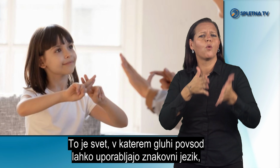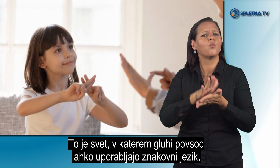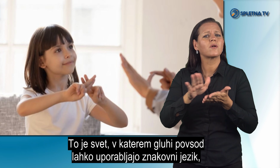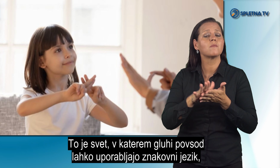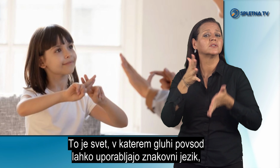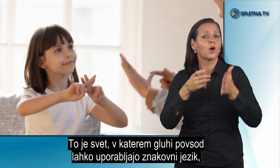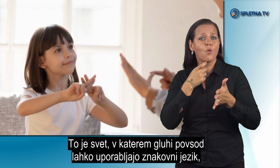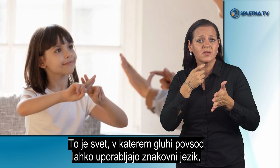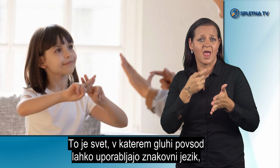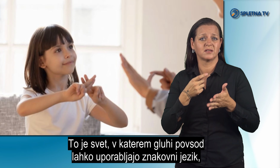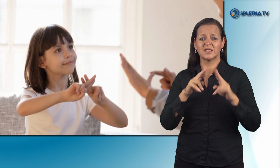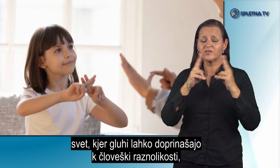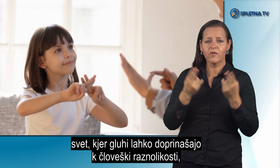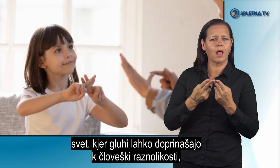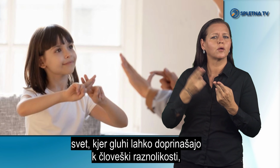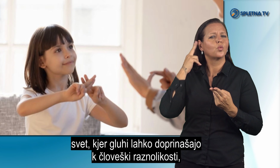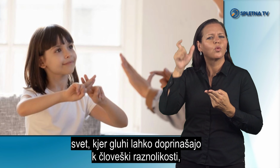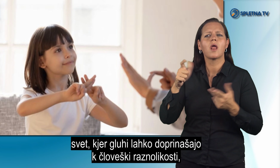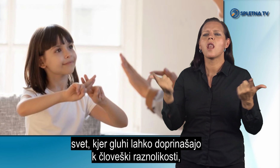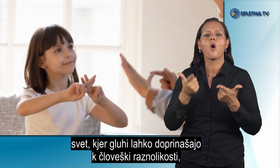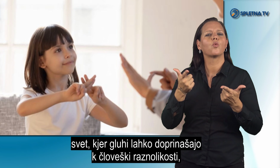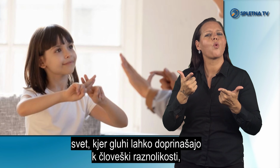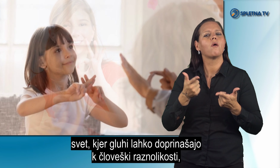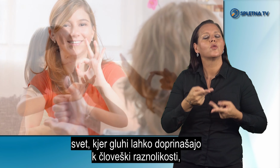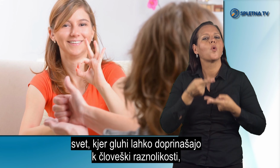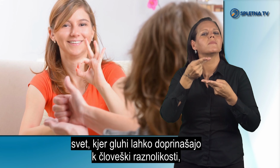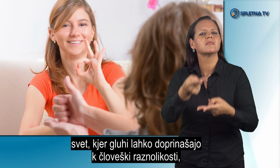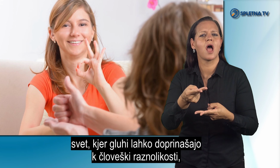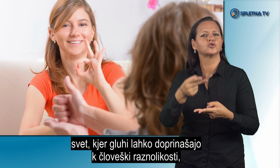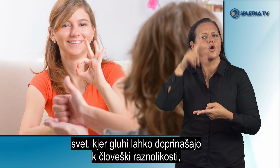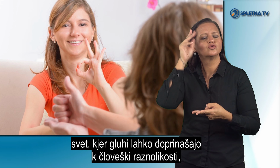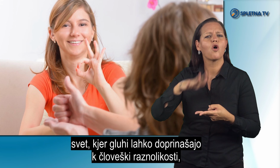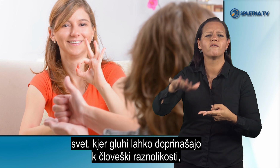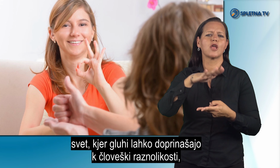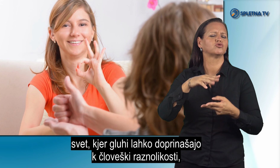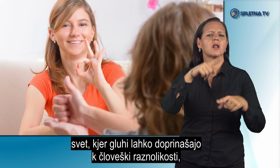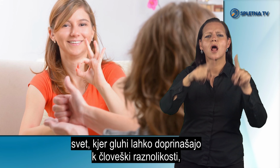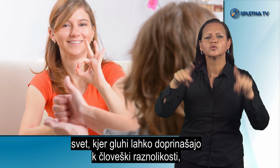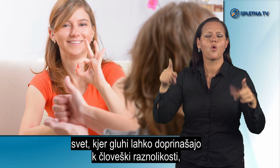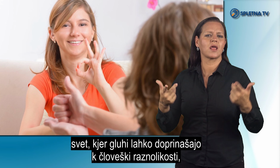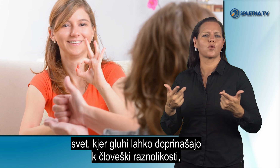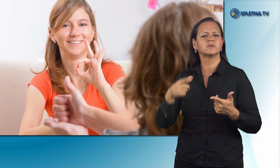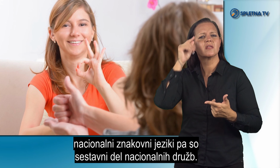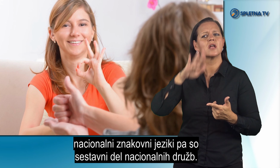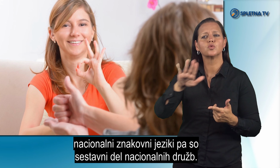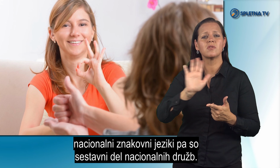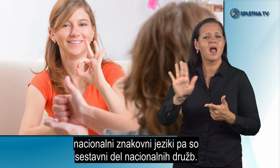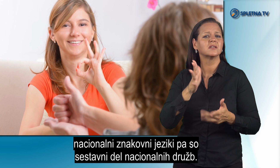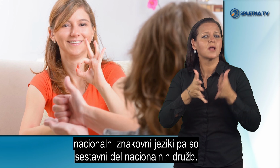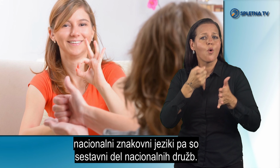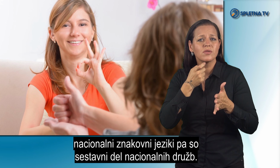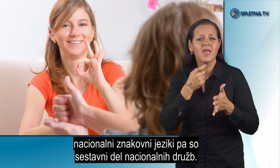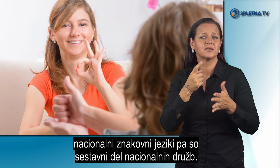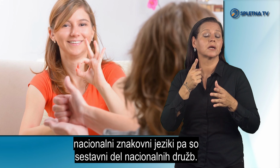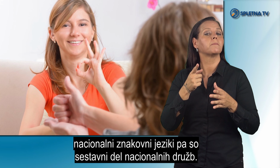uporabljajo znakovni jezik. Svet, kjer gluhi lahko doprinašajo k človeški raznolikosti, nacionalni znakovni jeziki pa